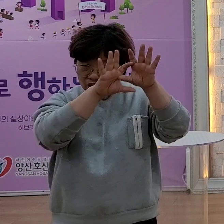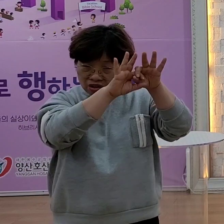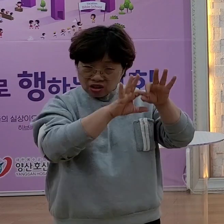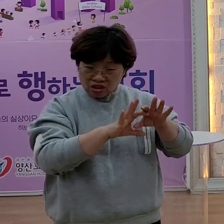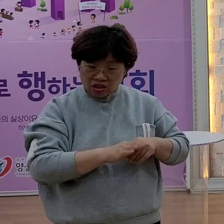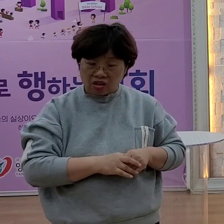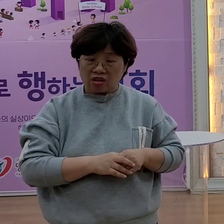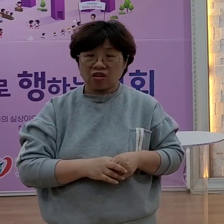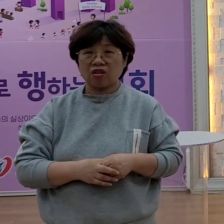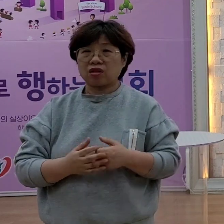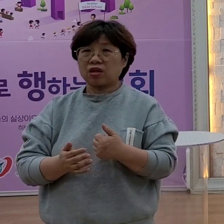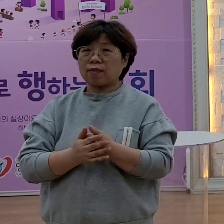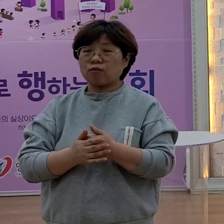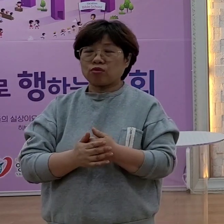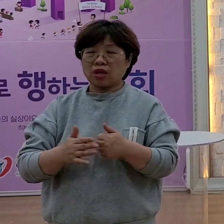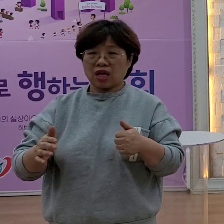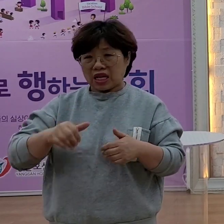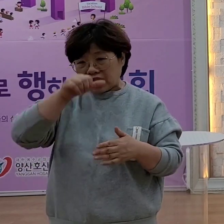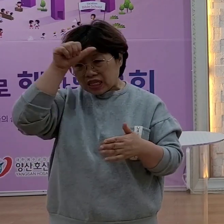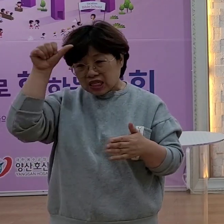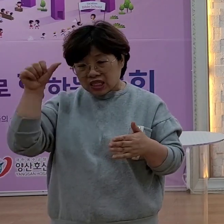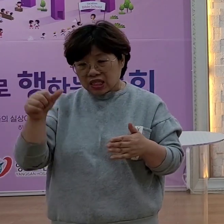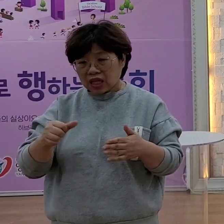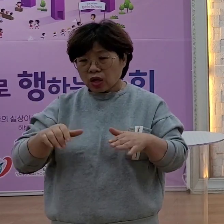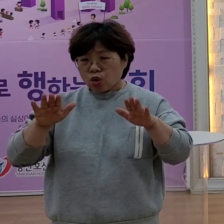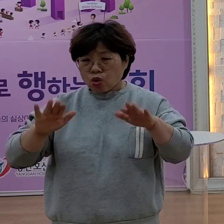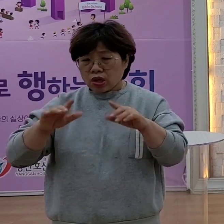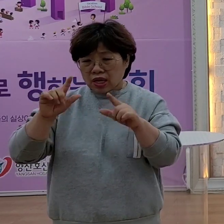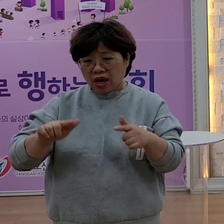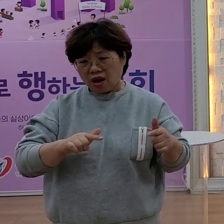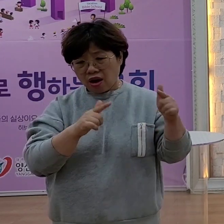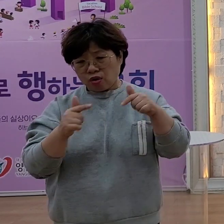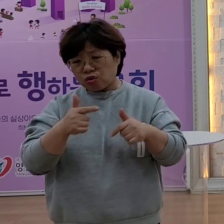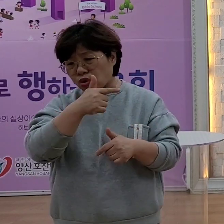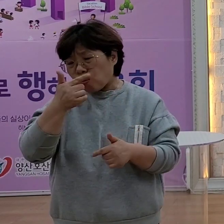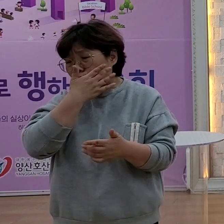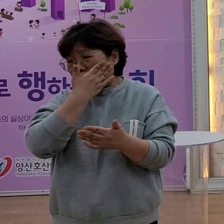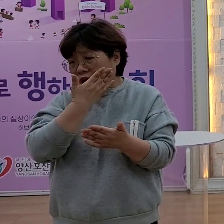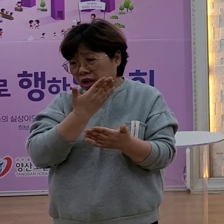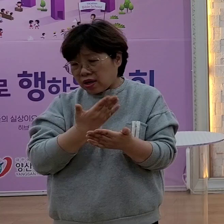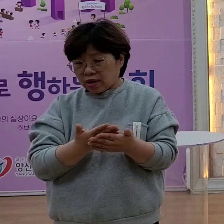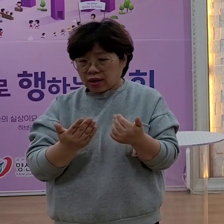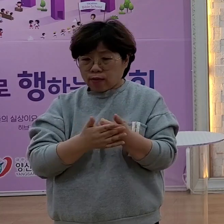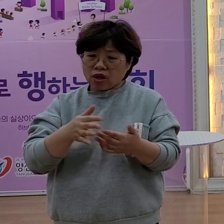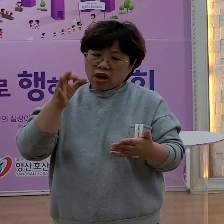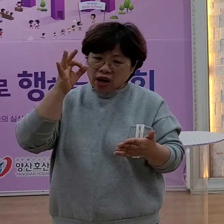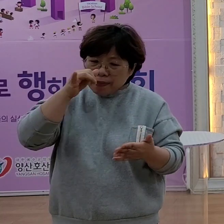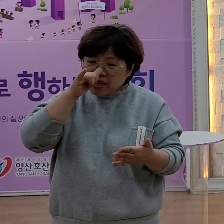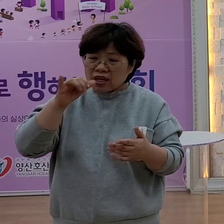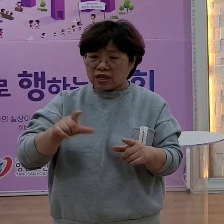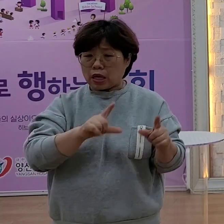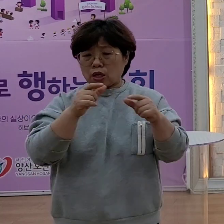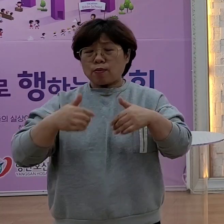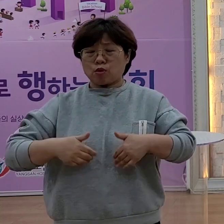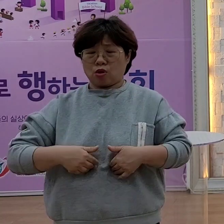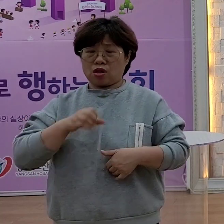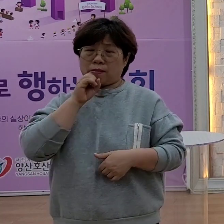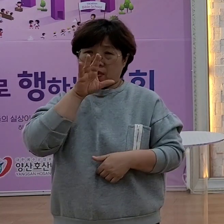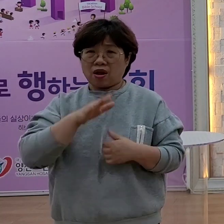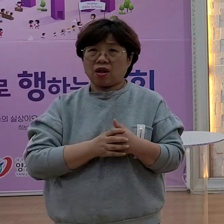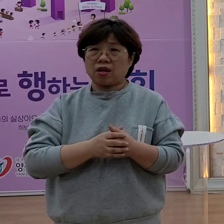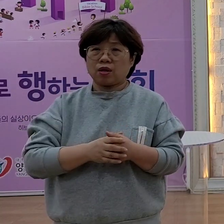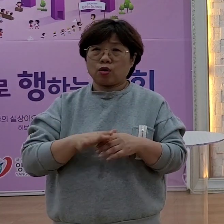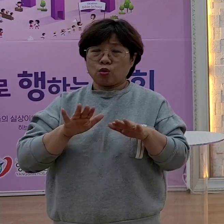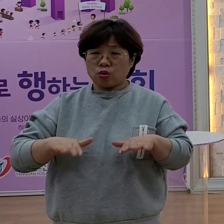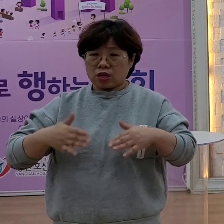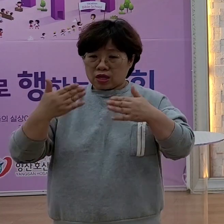오늘 하루를 진지하게 값지게 귀하게 살아야 한다. 오늘 주어진 이 하루하루를 인생을